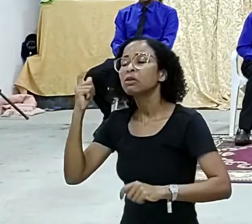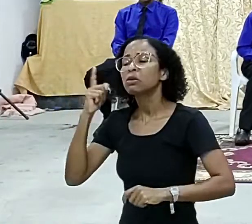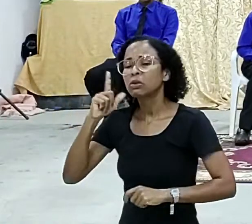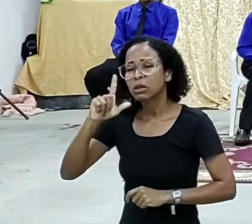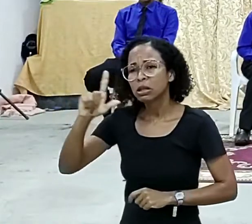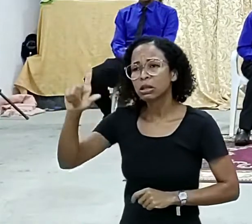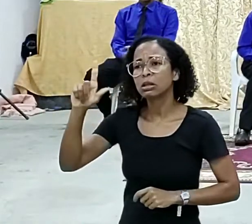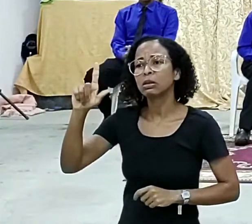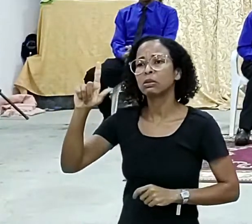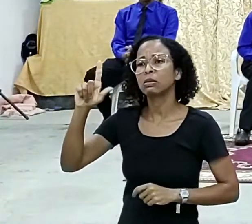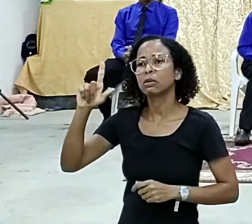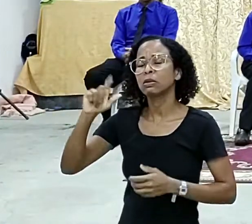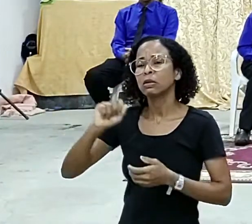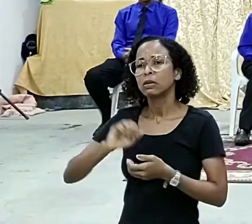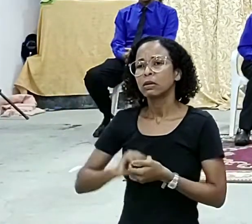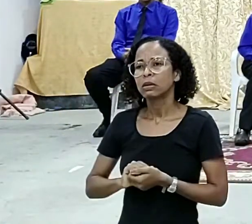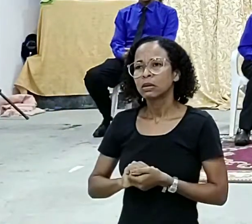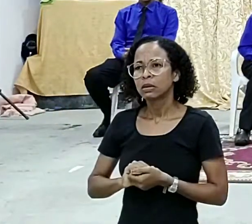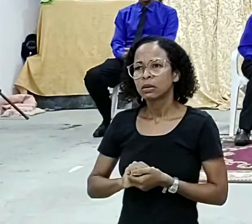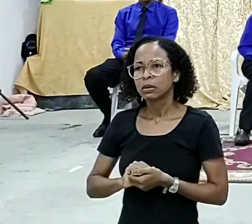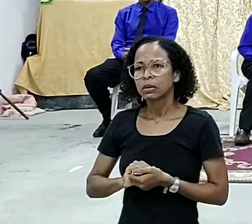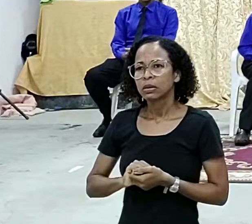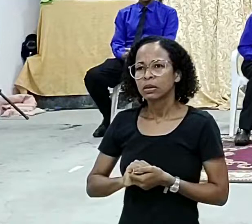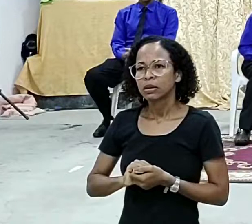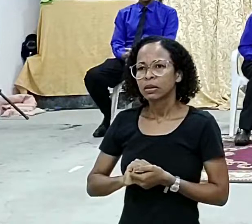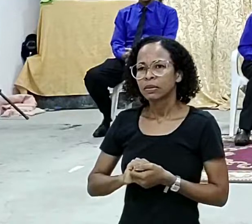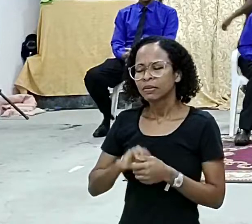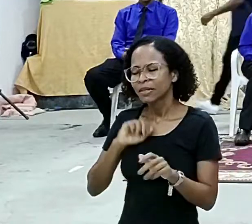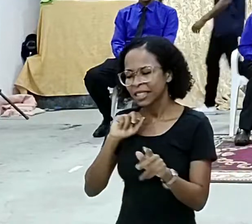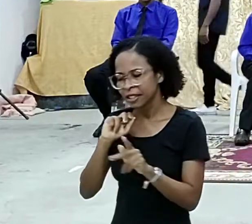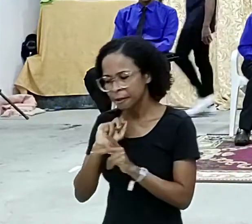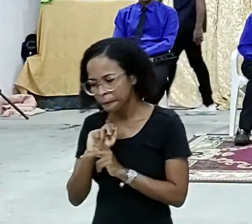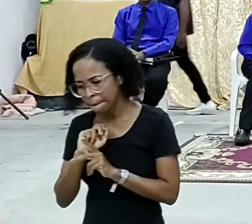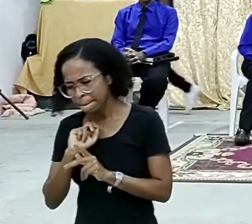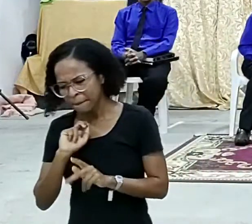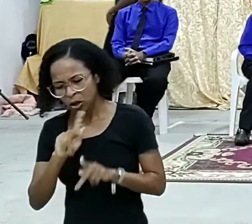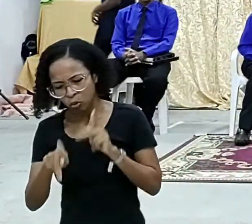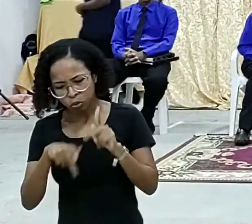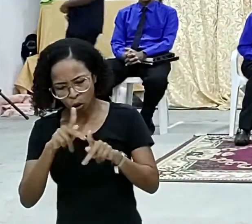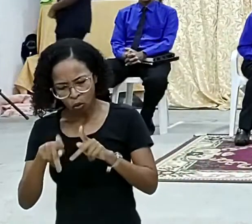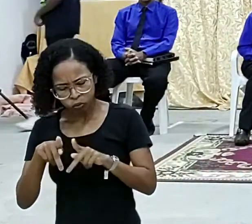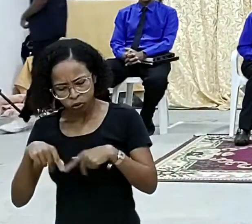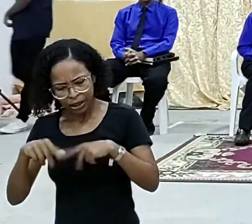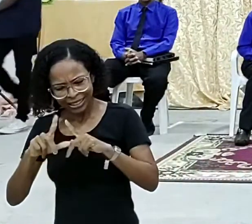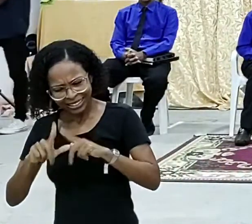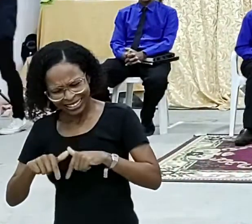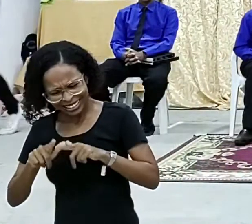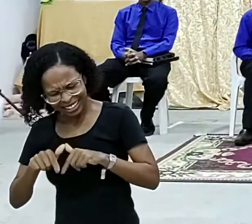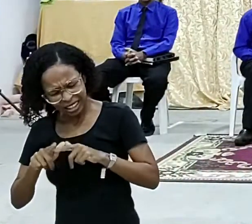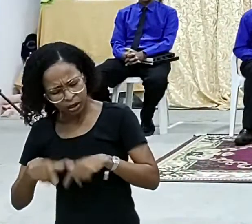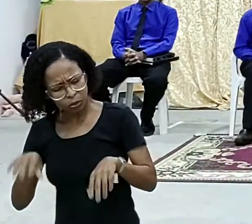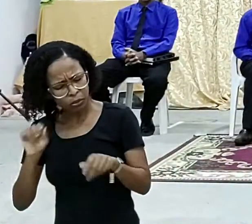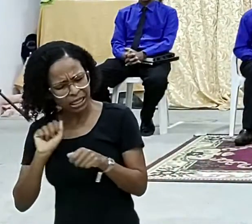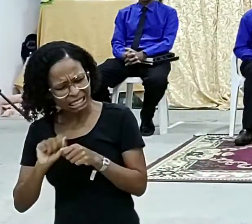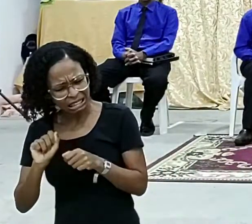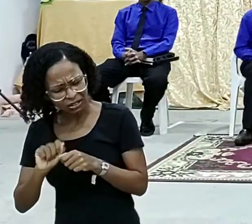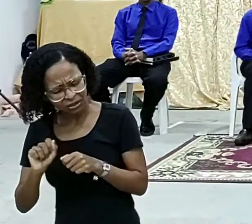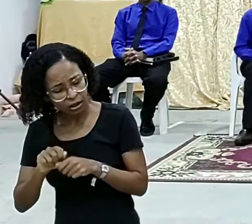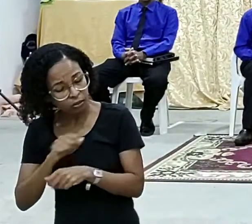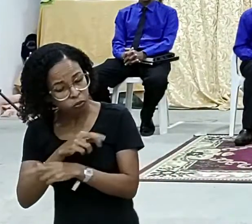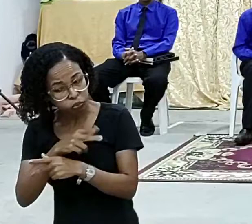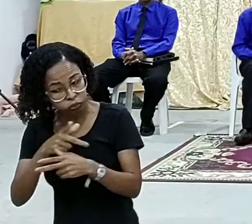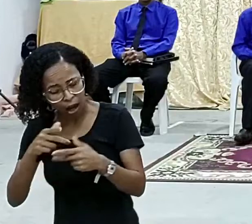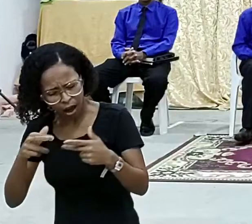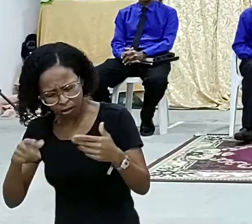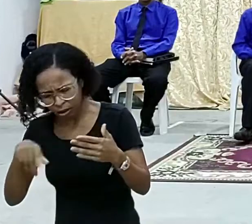dia que o povo de Israel ele fez muitas coisas perante o